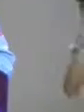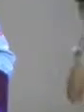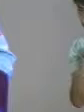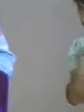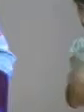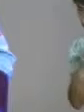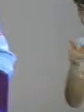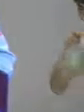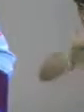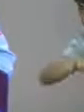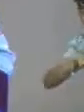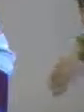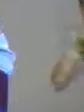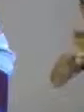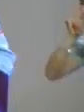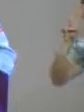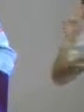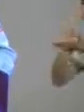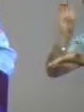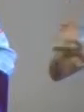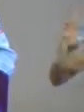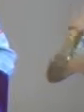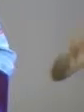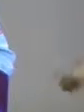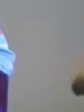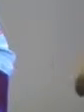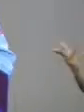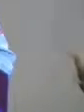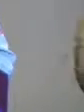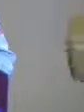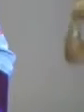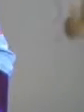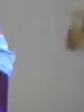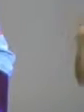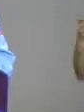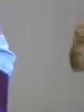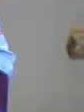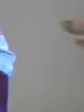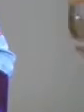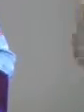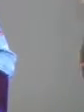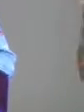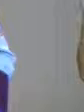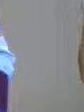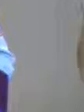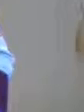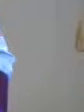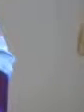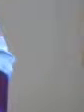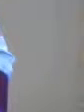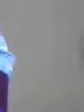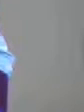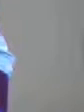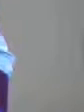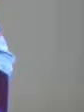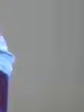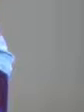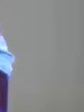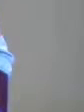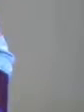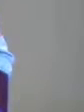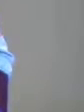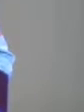sobre discapacidad, no obstante ser una de las causas más frecuentes